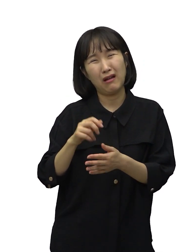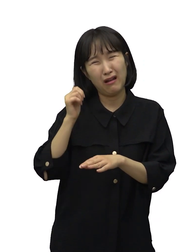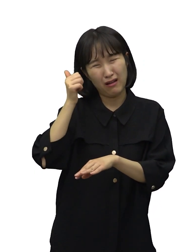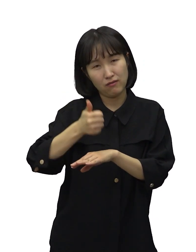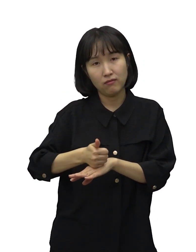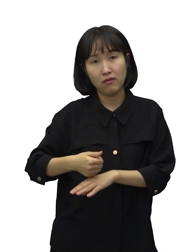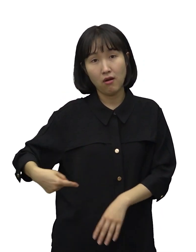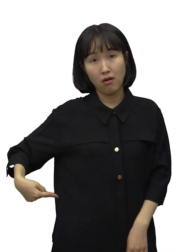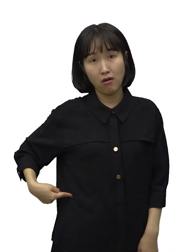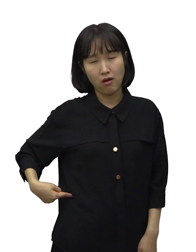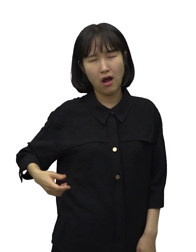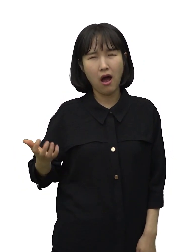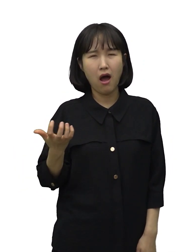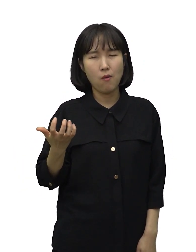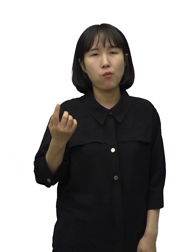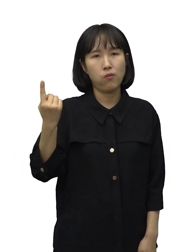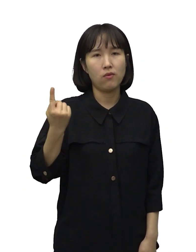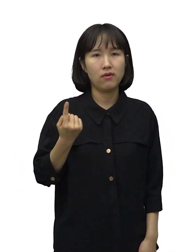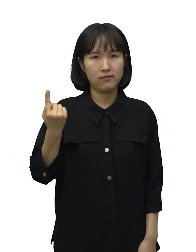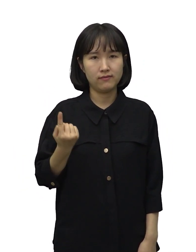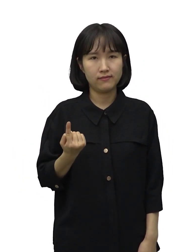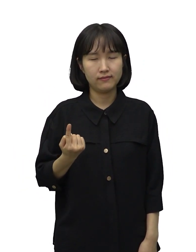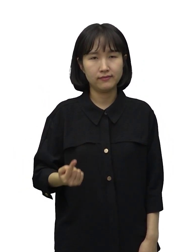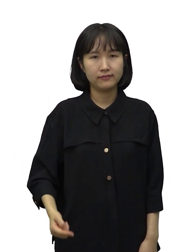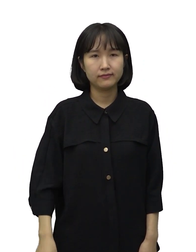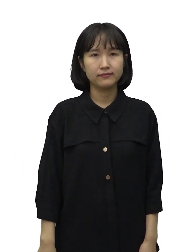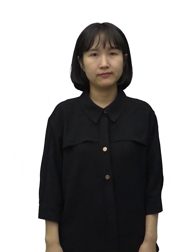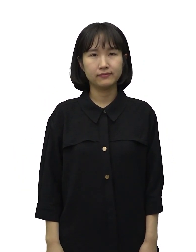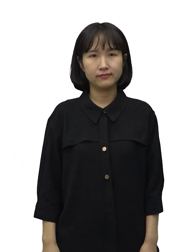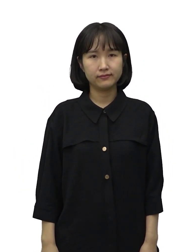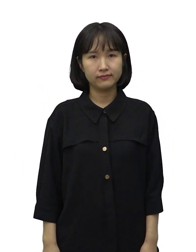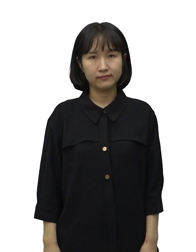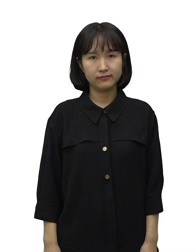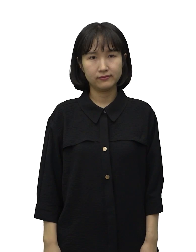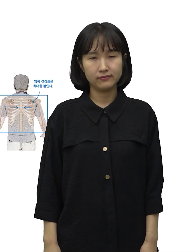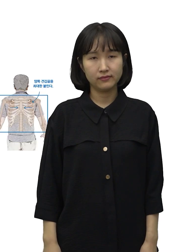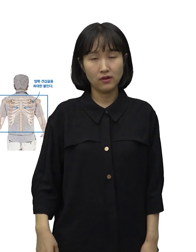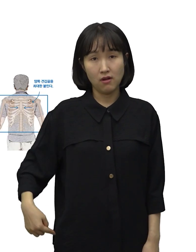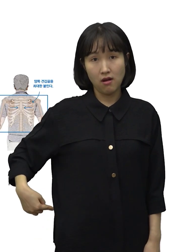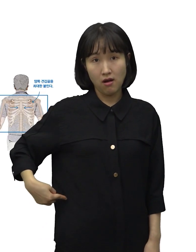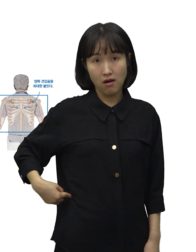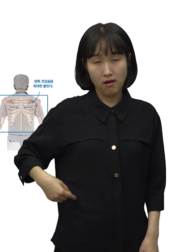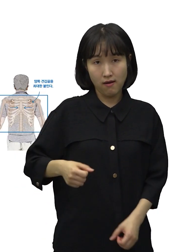무너지거나 무게가 허리 앞으로 떨어질 수 있습니다.